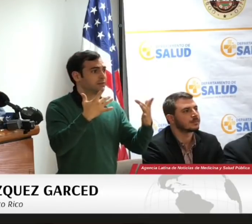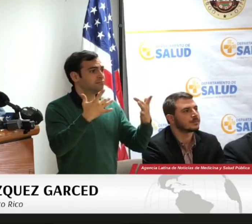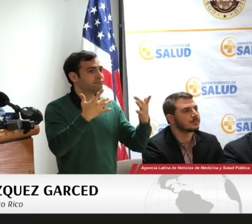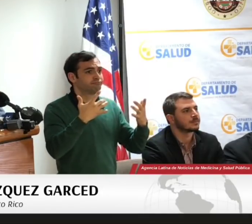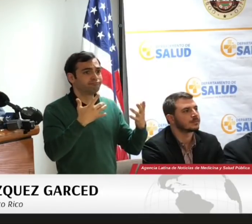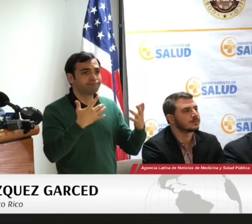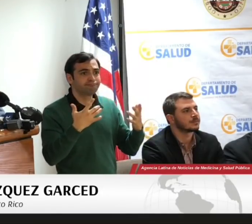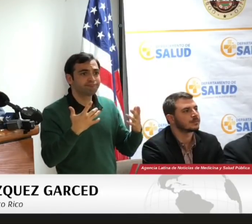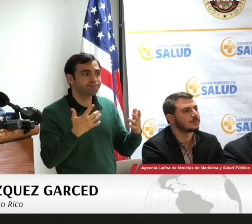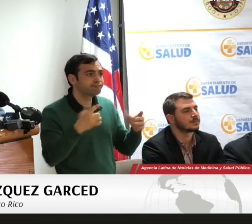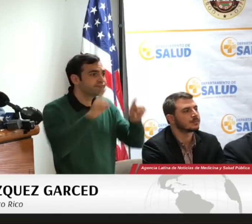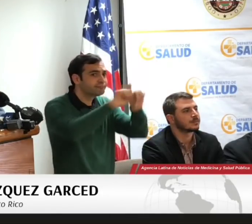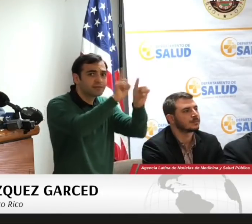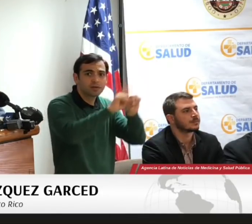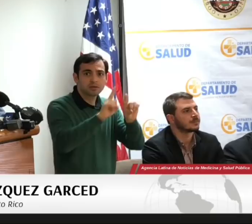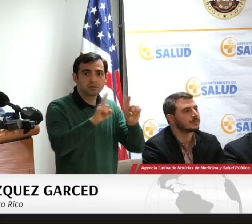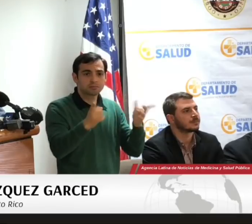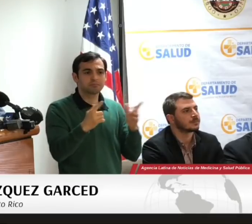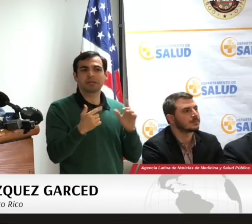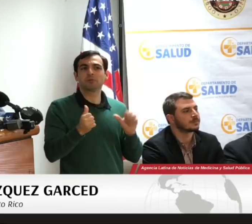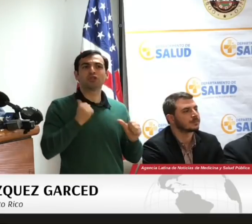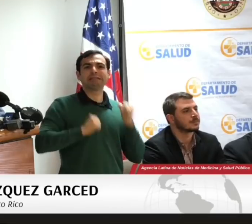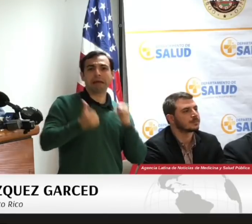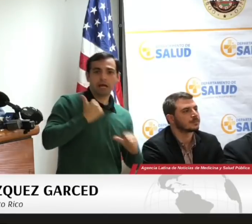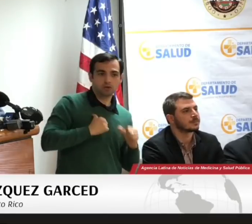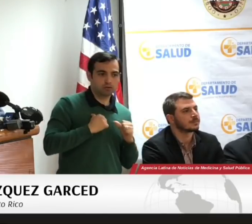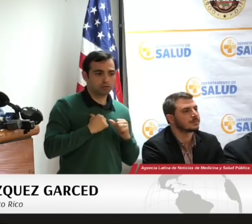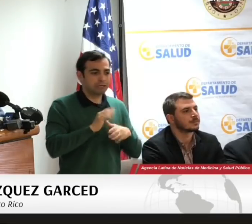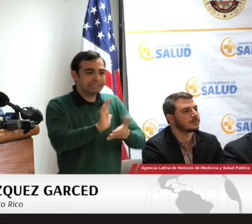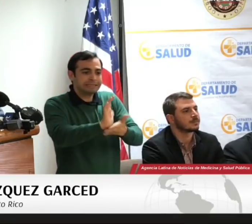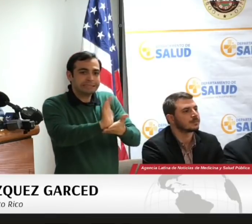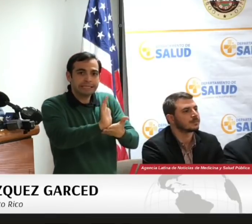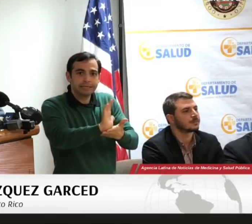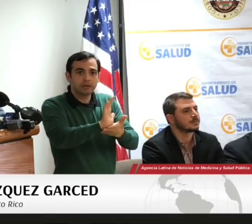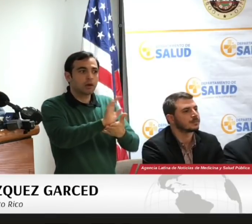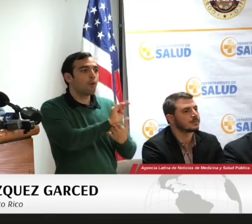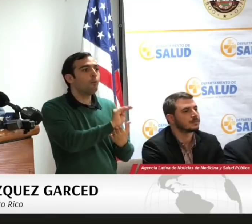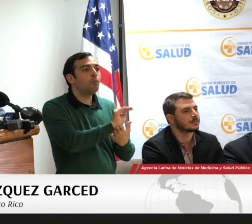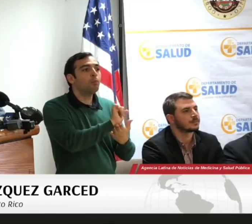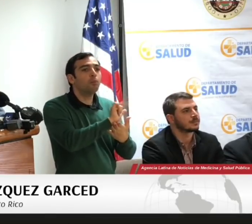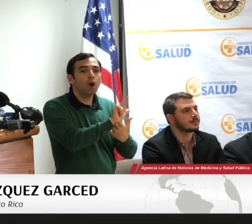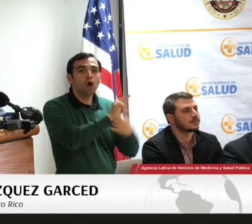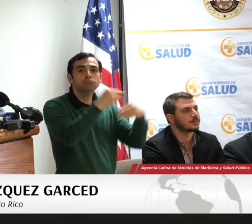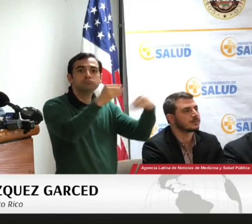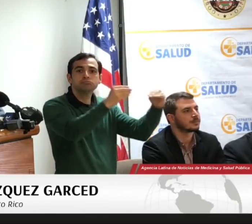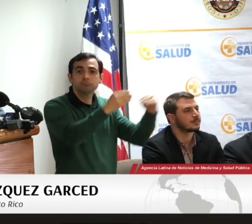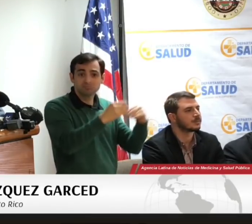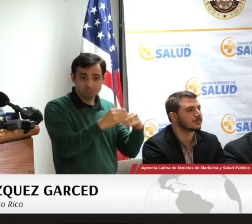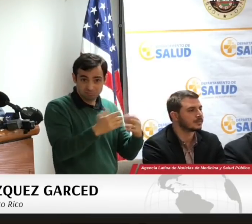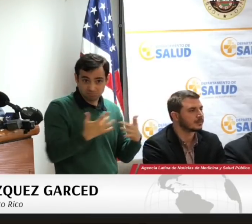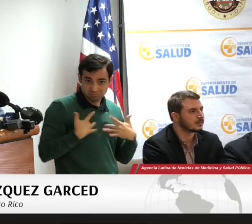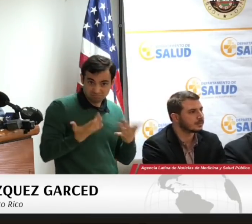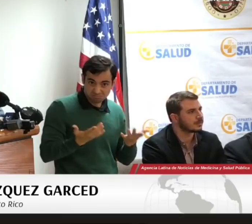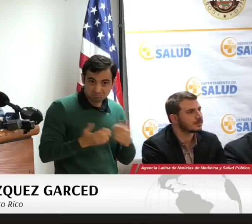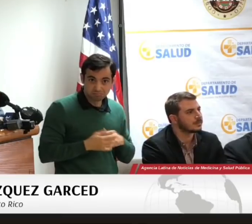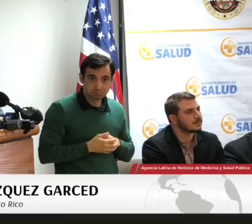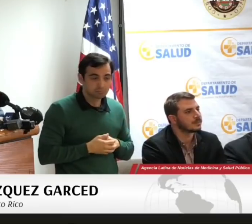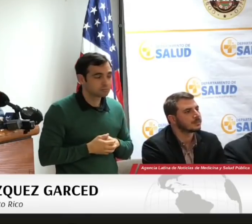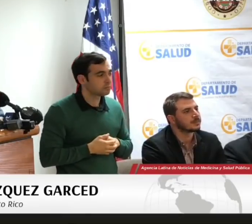pasa con teatro, cine y centros comerciales? Hacemos el mismo llamado a todos ellos. Aquellos lugares donde